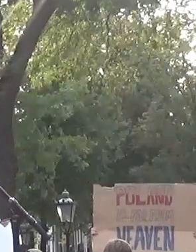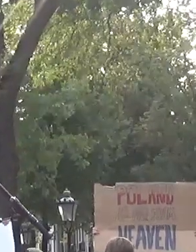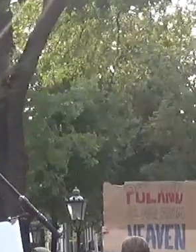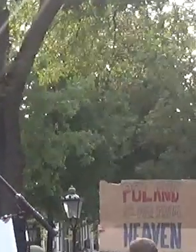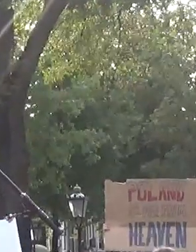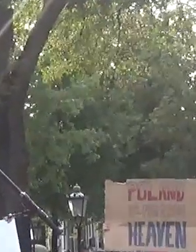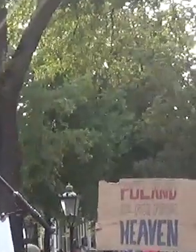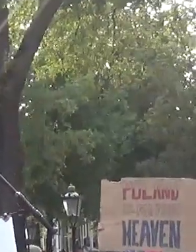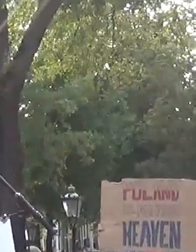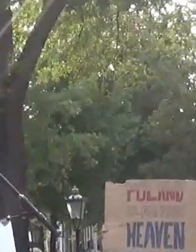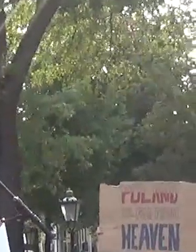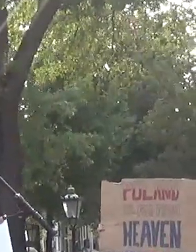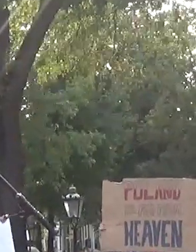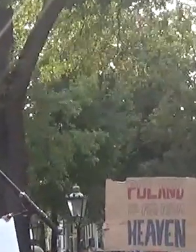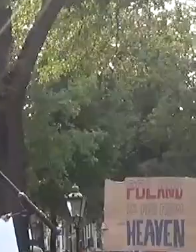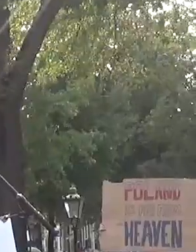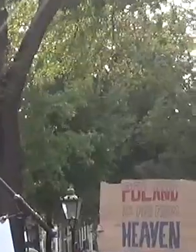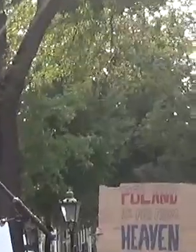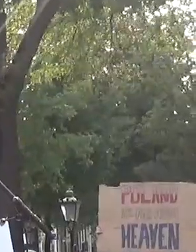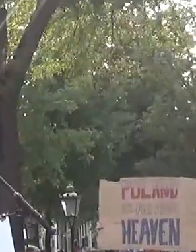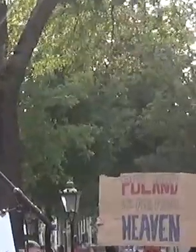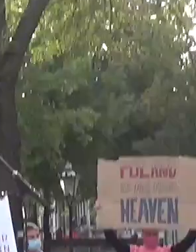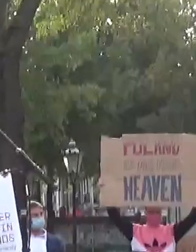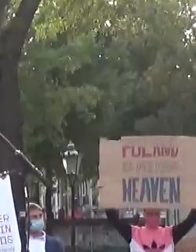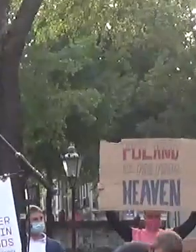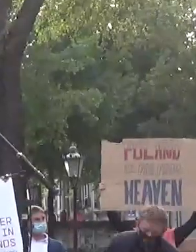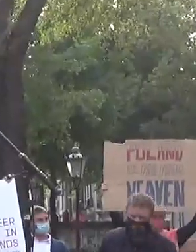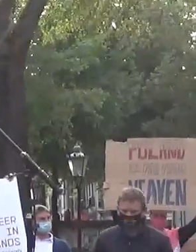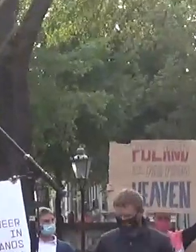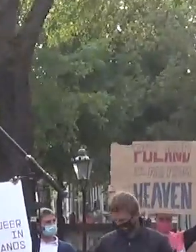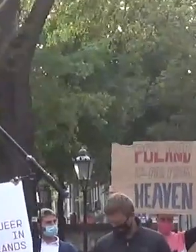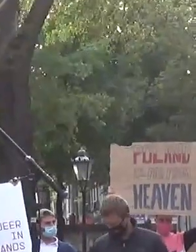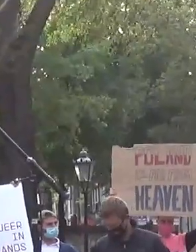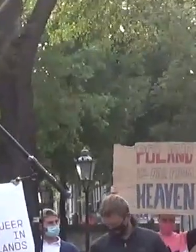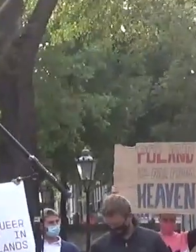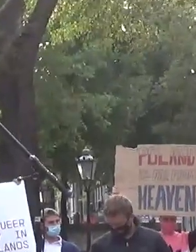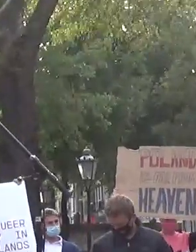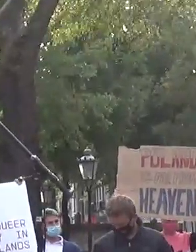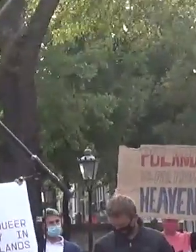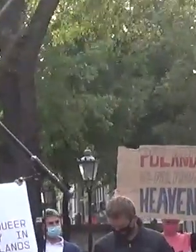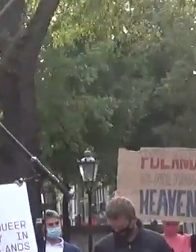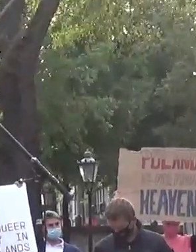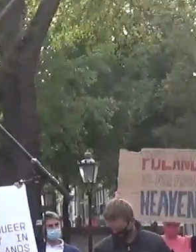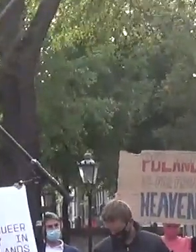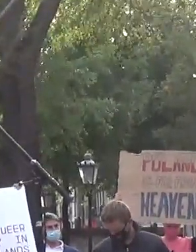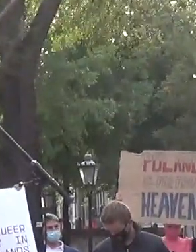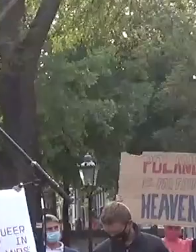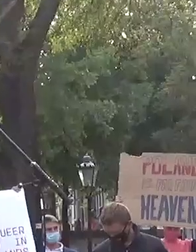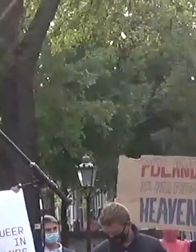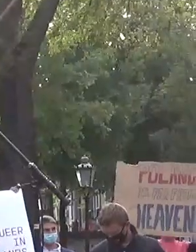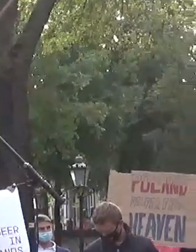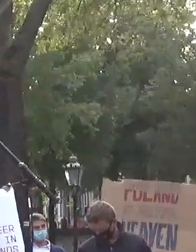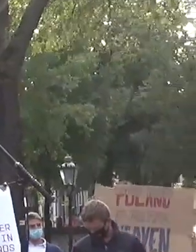alle variaties? Wat zijn democratische verkiezingen waard als die willens en wetens over de rug van een minderheid